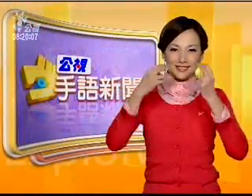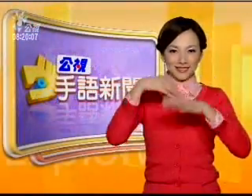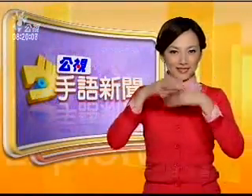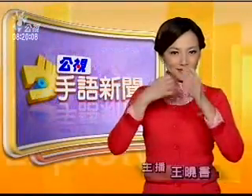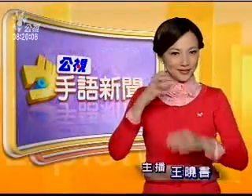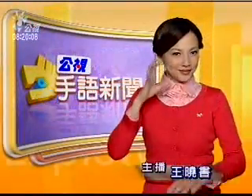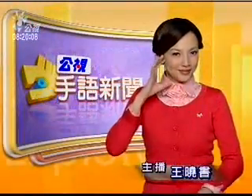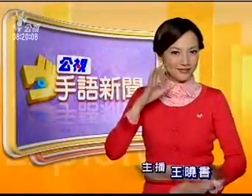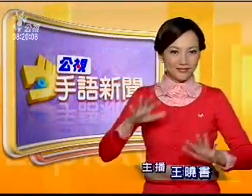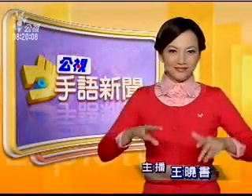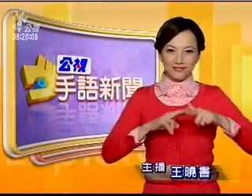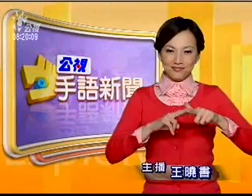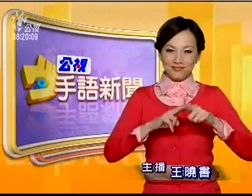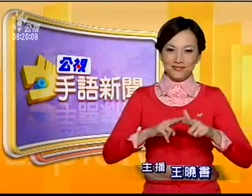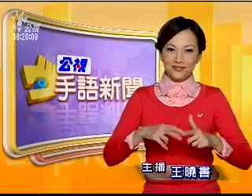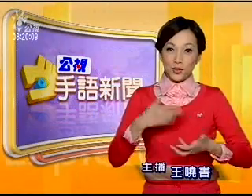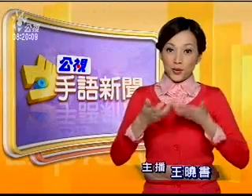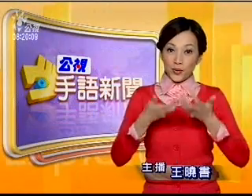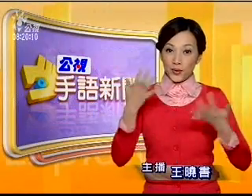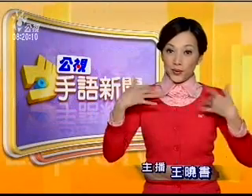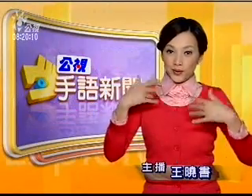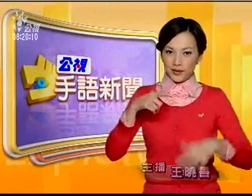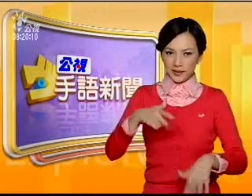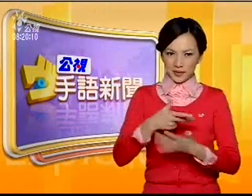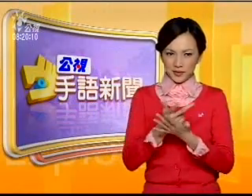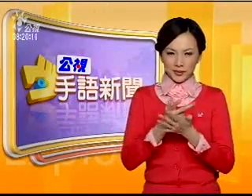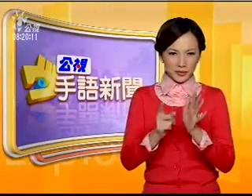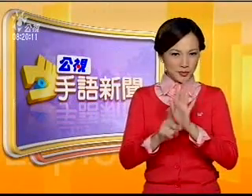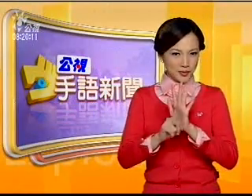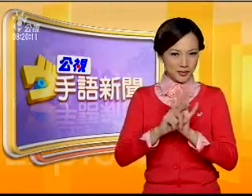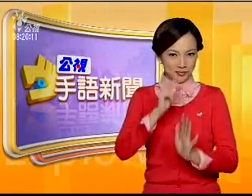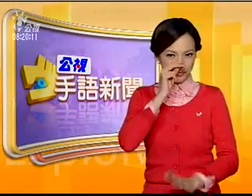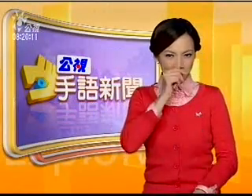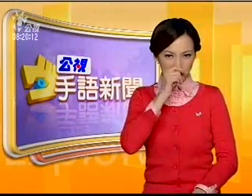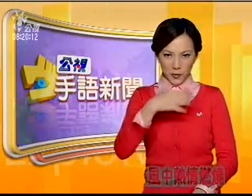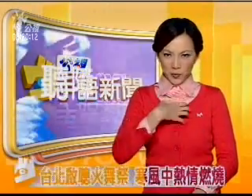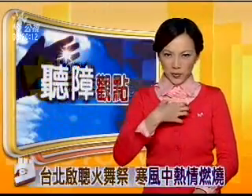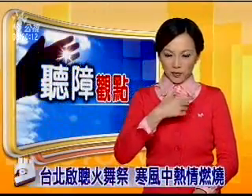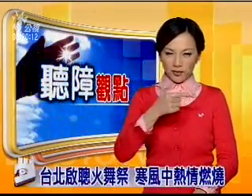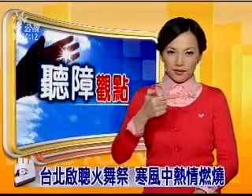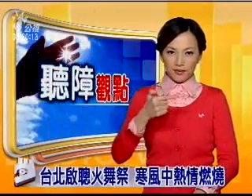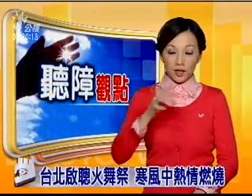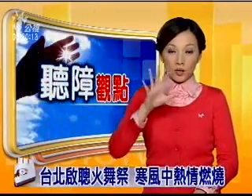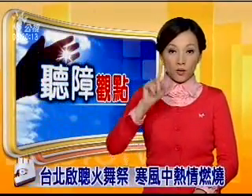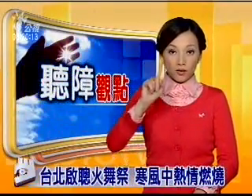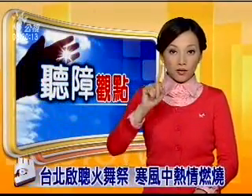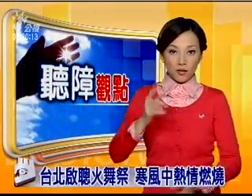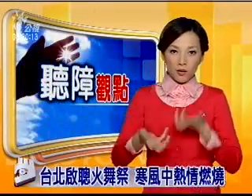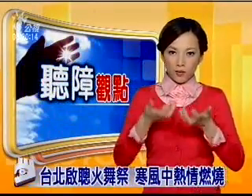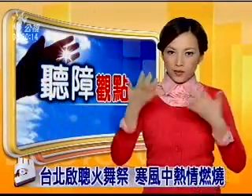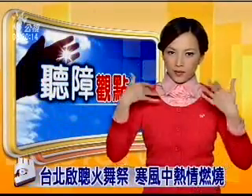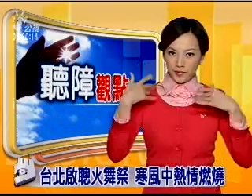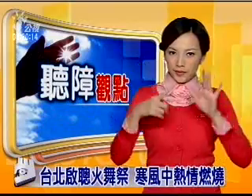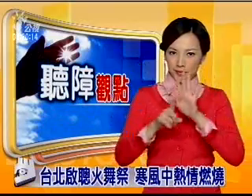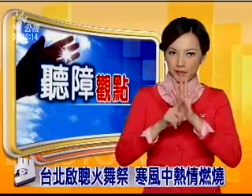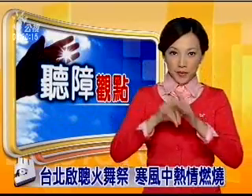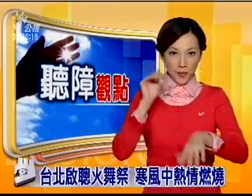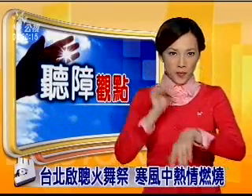欢迎回到手语新闻的现场。首先，我们要来看的是火舞是一项很特别的艺术表演，危险性也很高。因为父